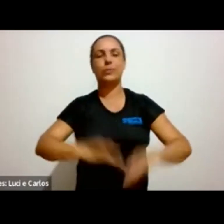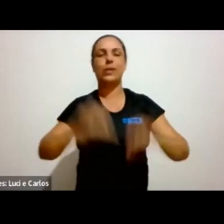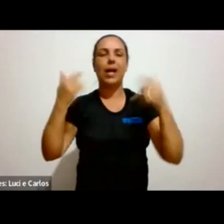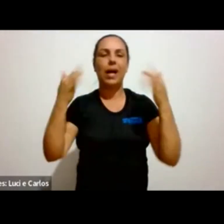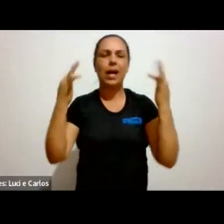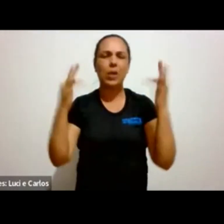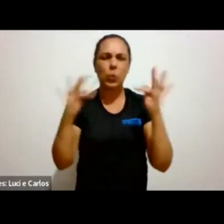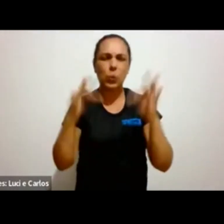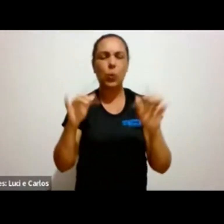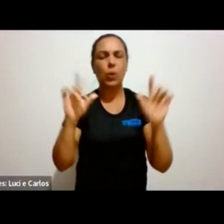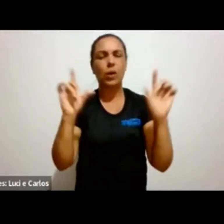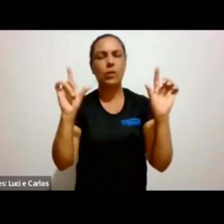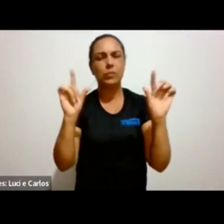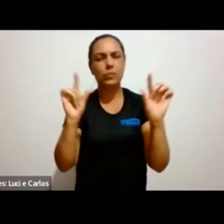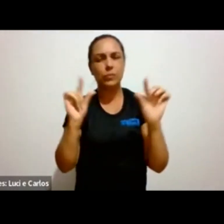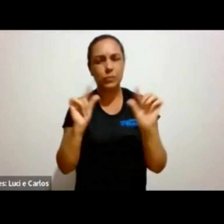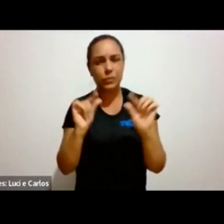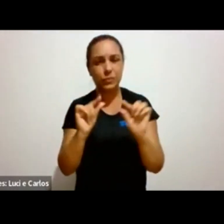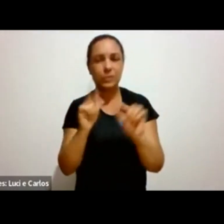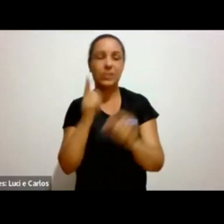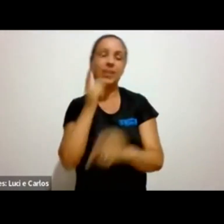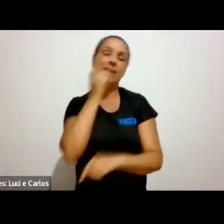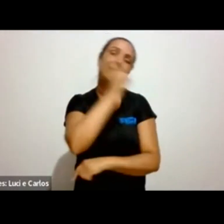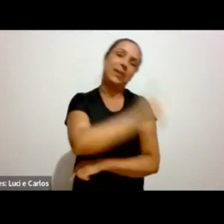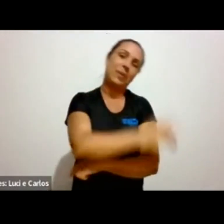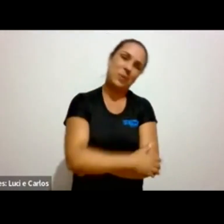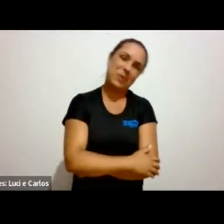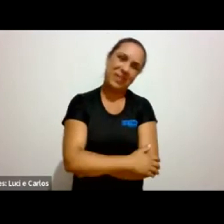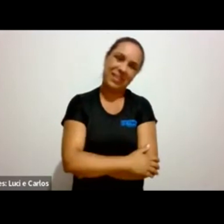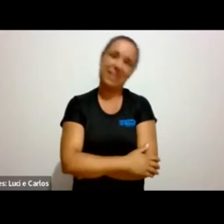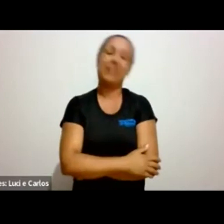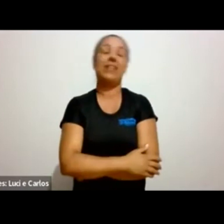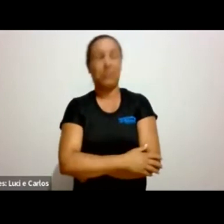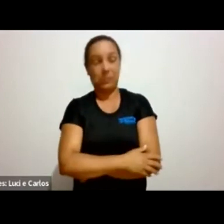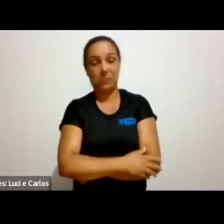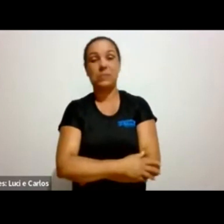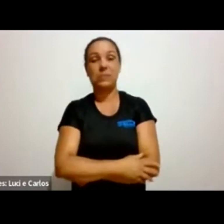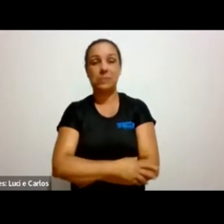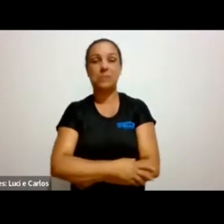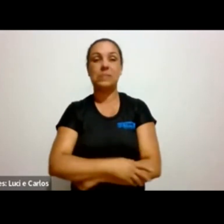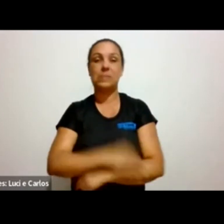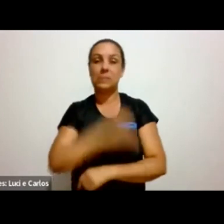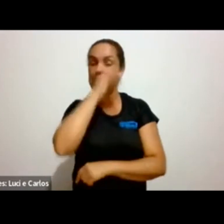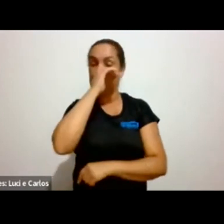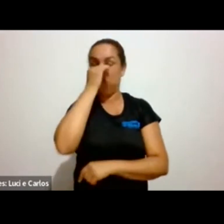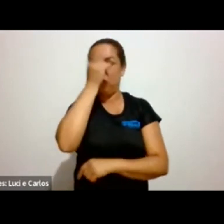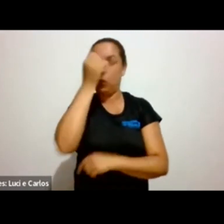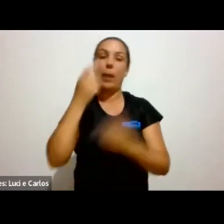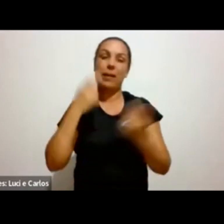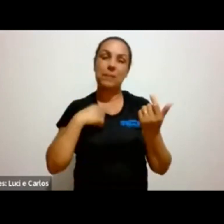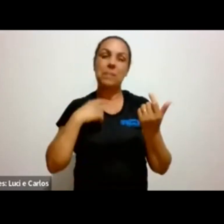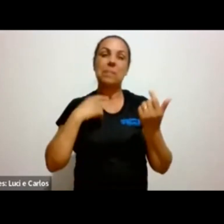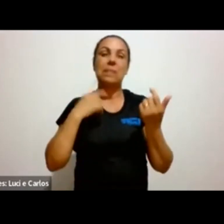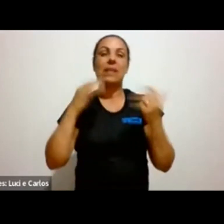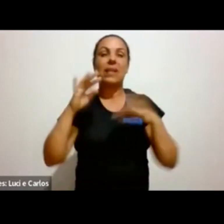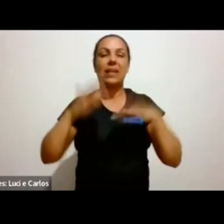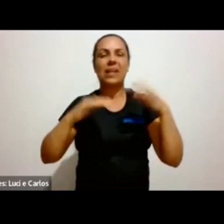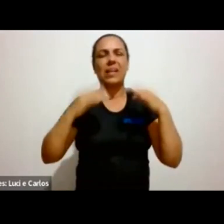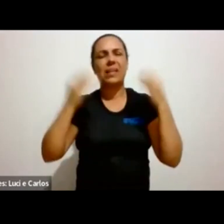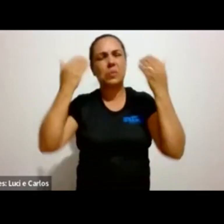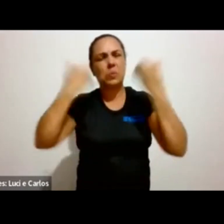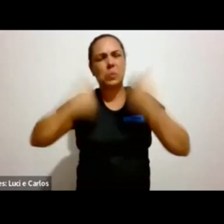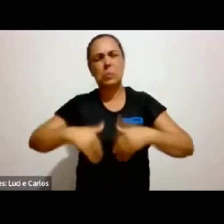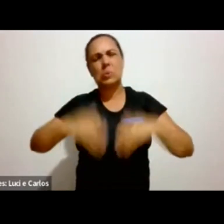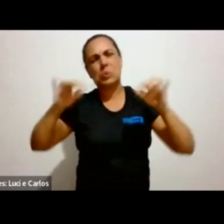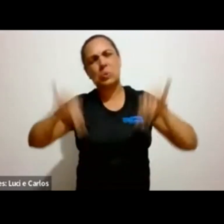dores. Essas dores que nós estamos falando aqui agora, dores excruciantes, dor que tira o prazer da pessoa de